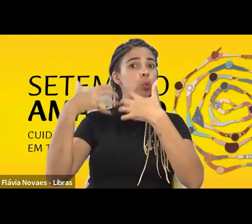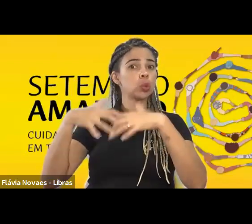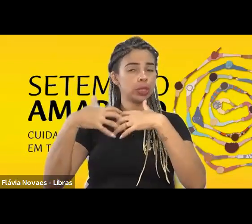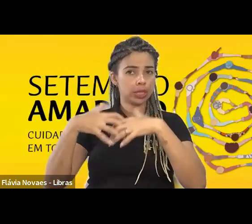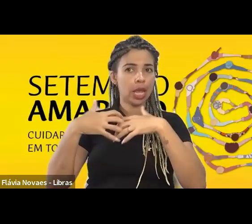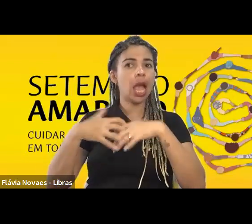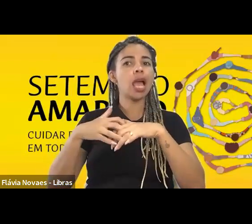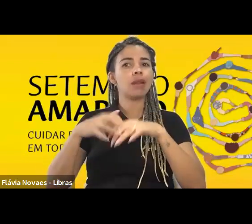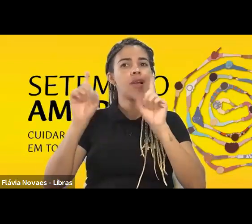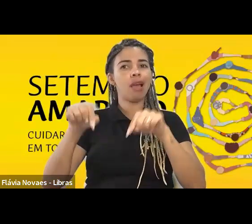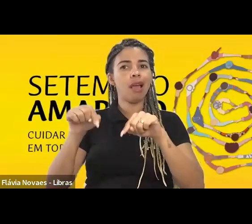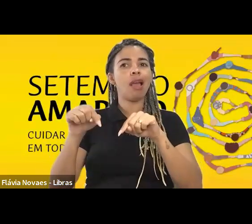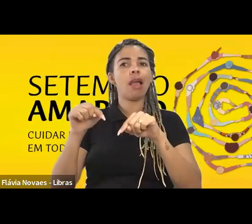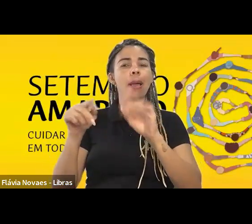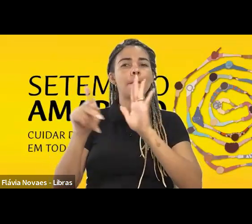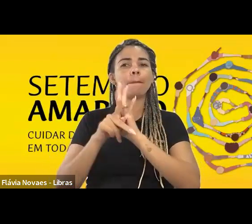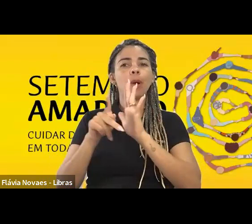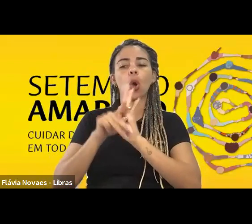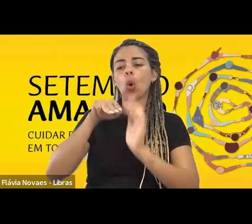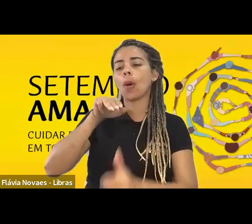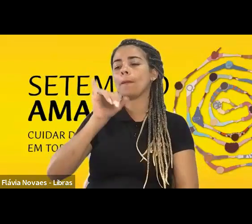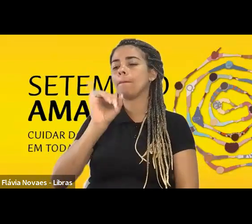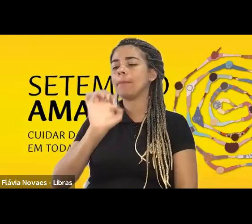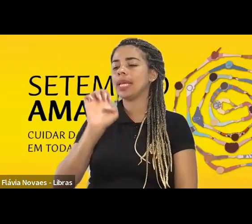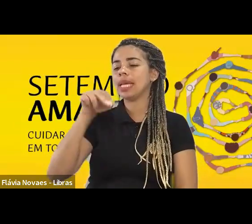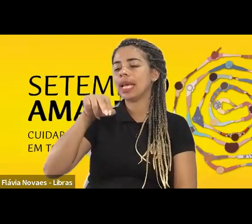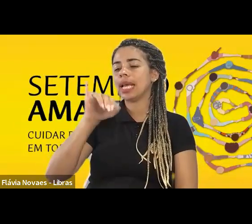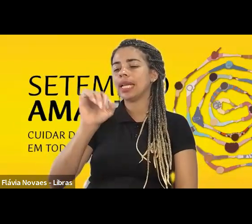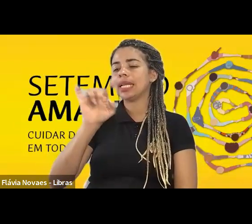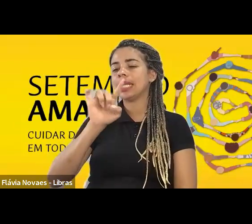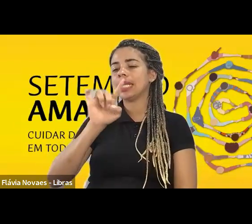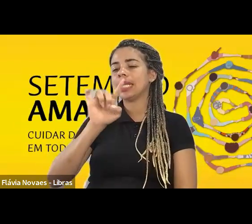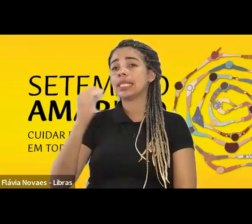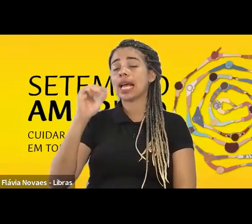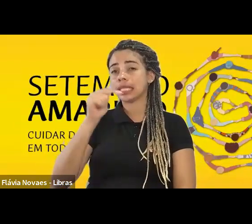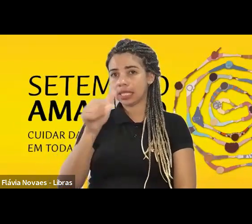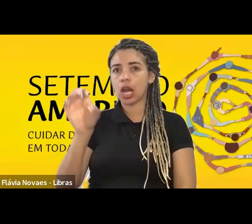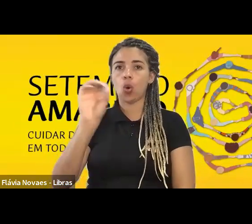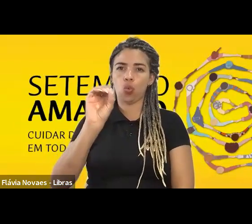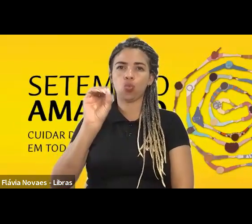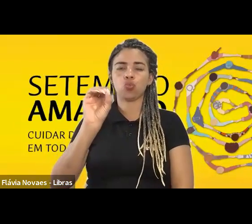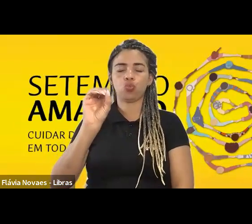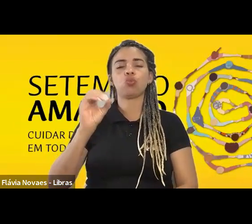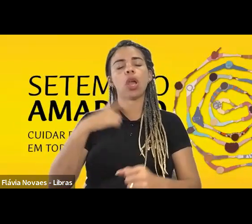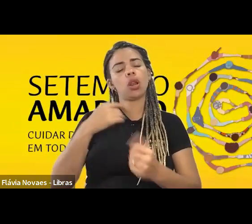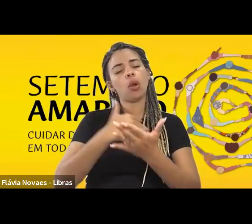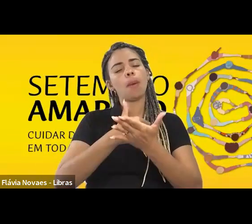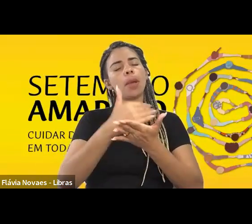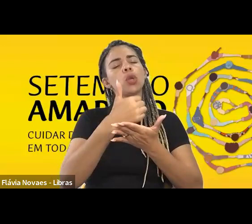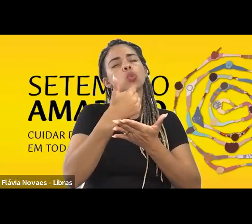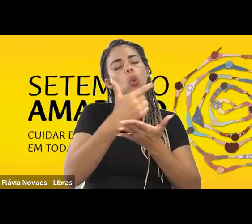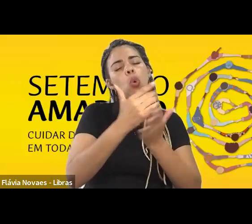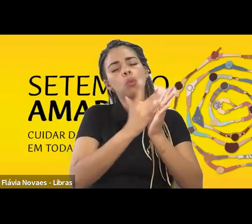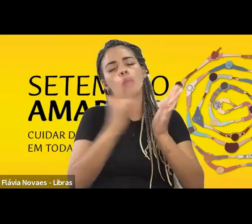técnicos, é o processo de mielinização, né? Ele vai se encerrar ali por volta dos 22, 24 anos de idade mesmo, né?